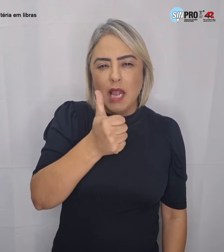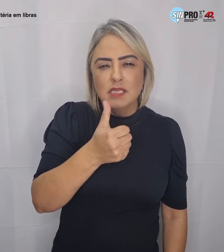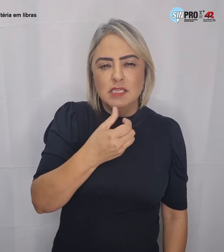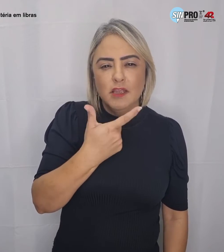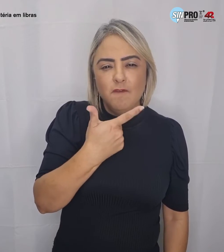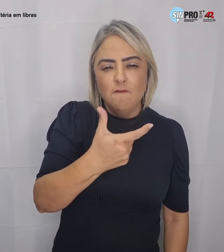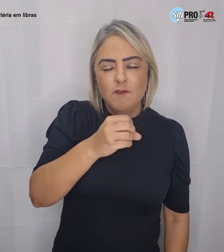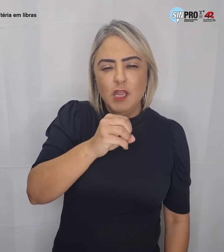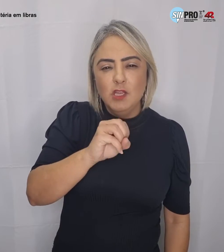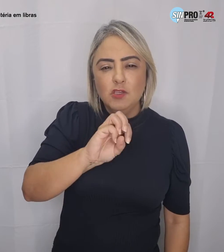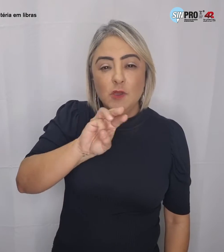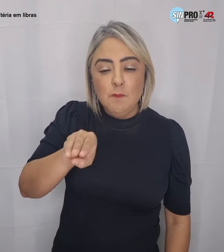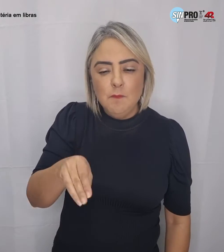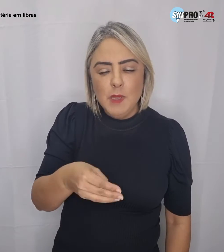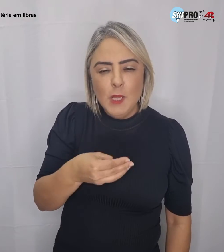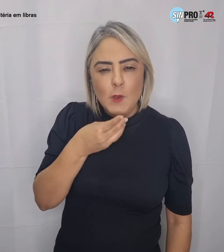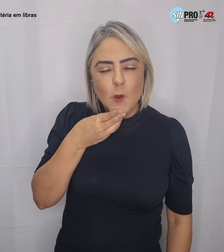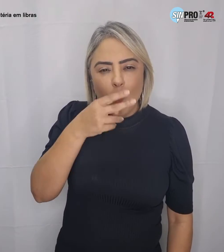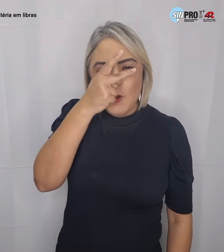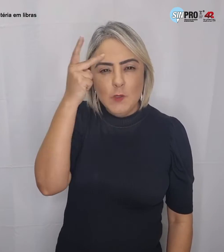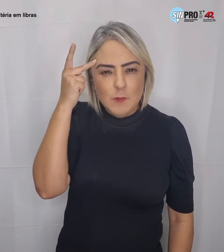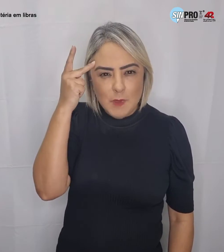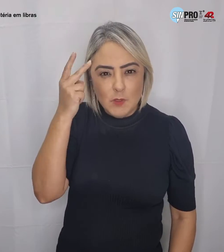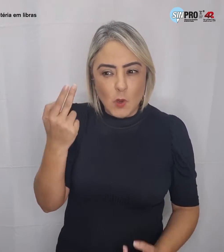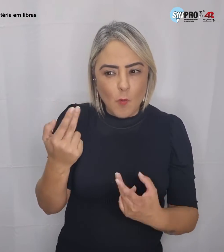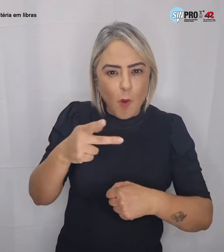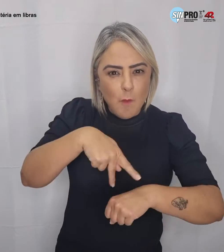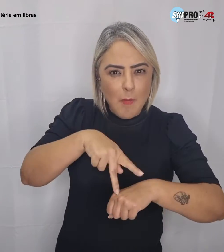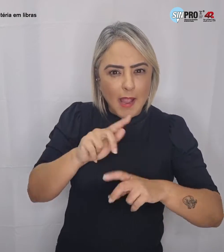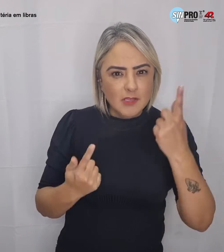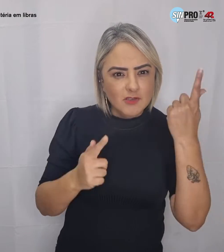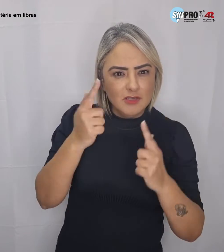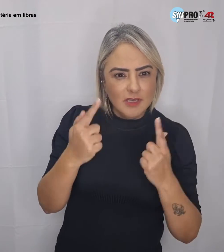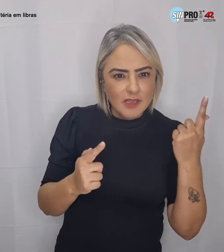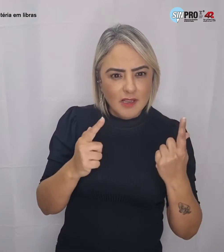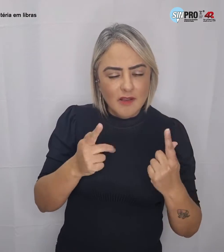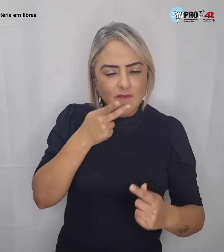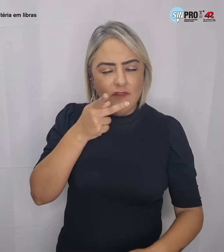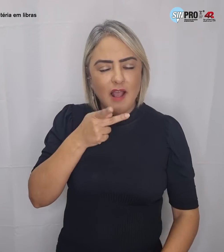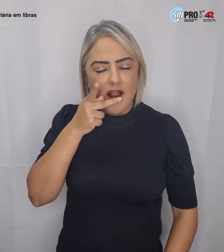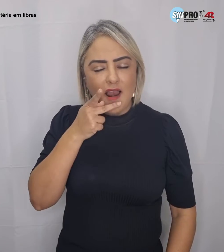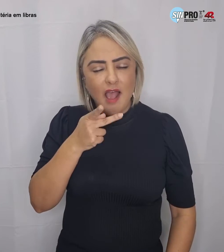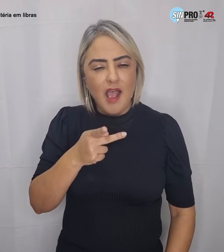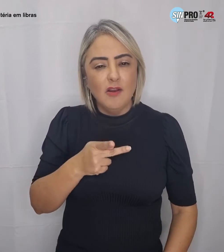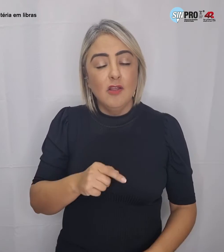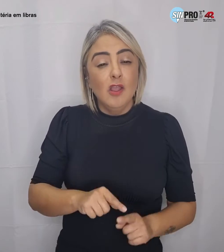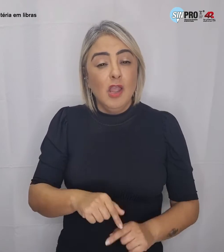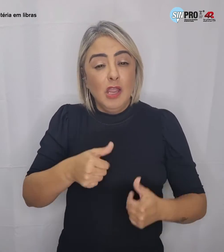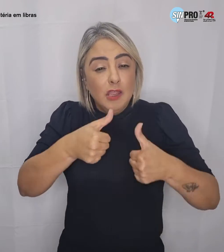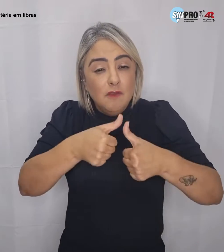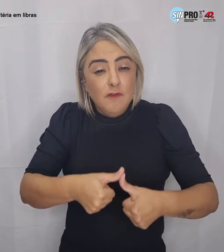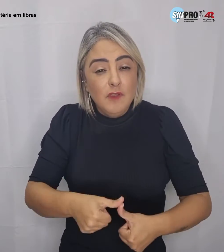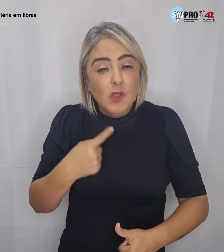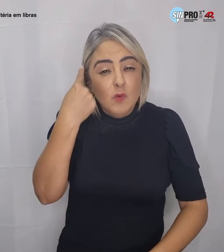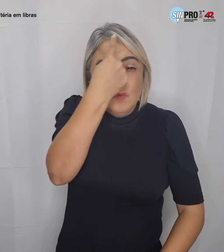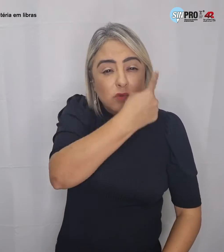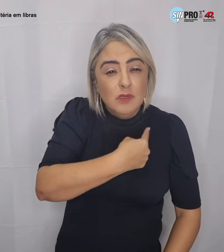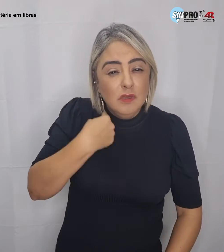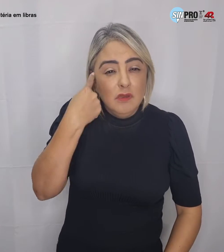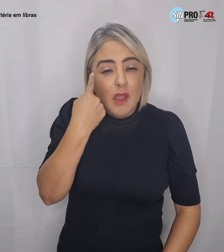quase 20 milhões de brasileiros, um Chile inteiro, declararam passar 24 horas ou mais